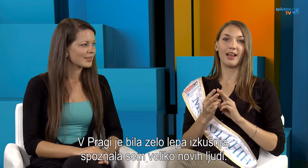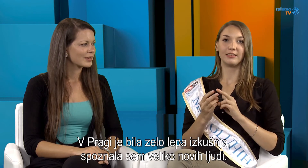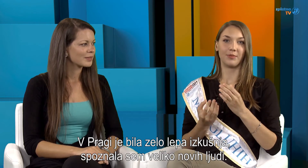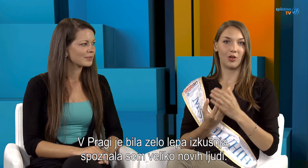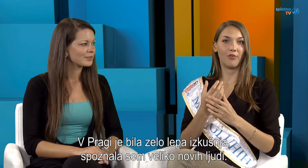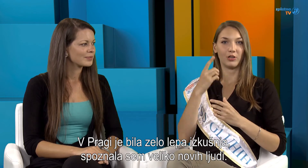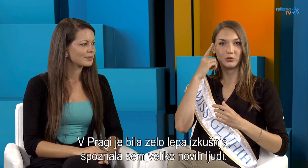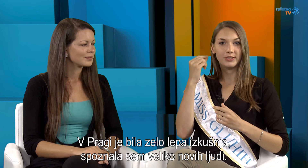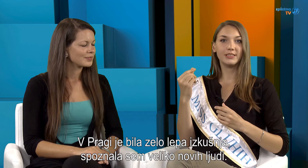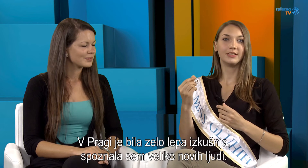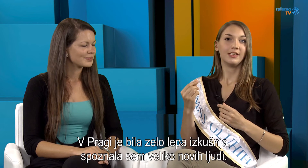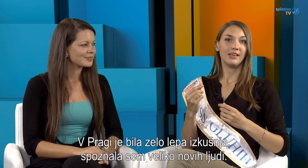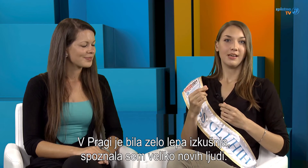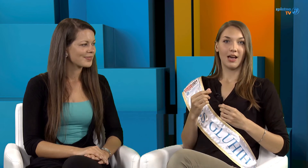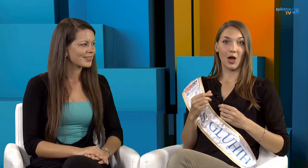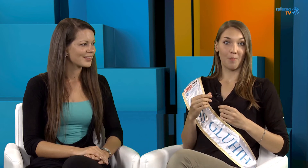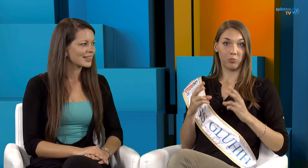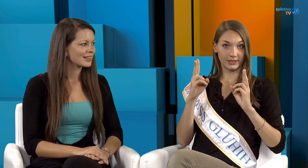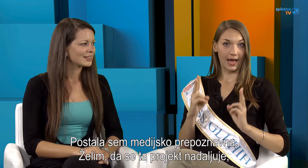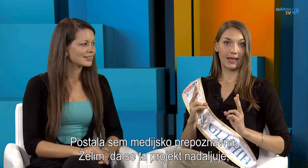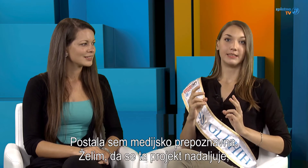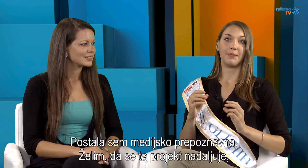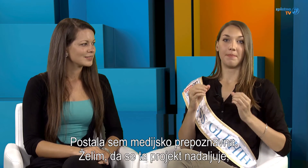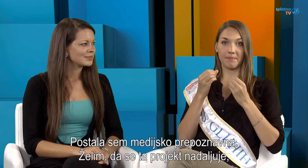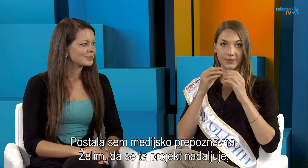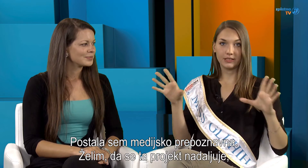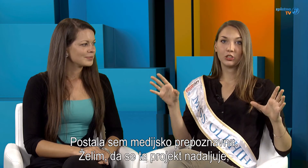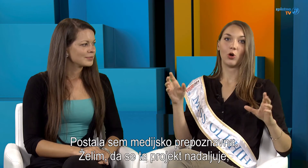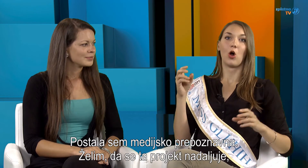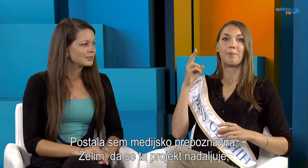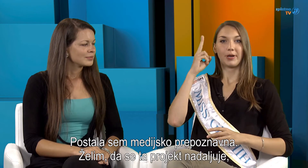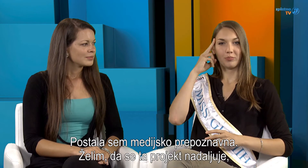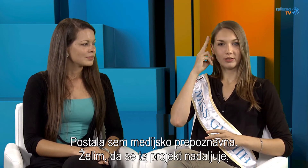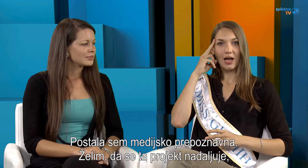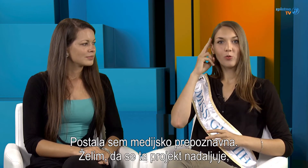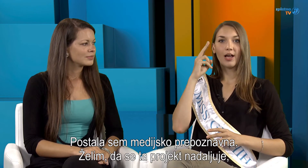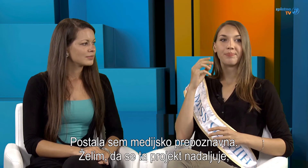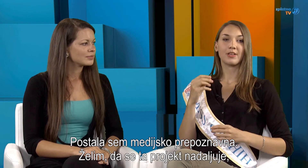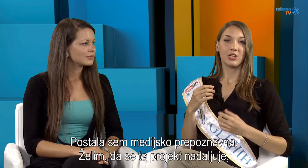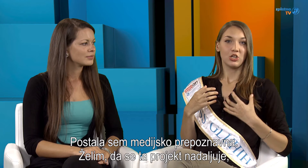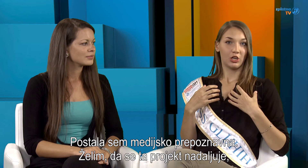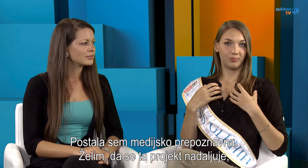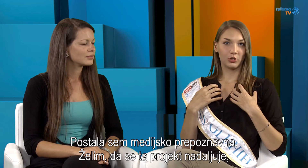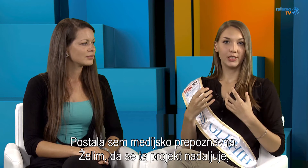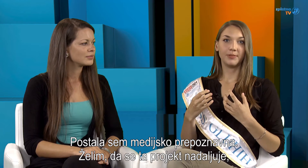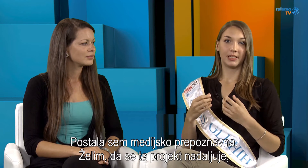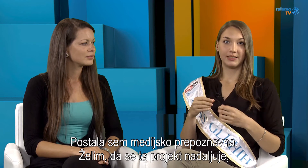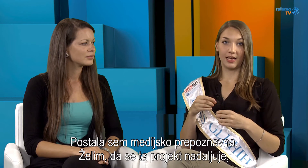sem nove ljudi, postala sem medijsko prepoznavna. Želim, da se